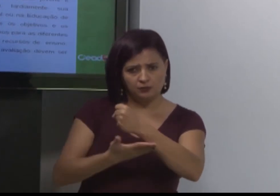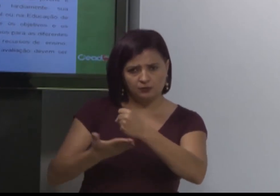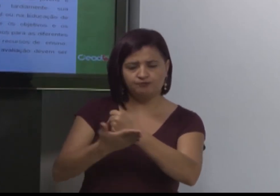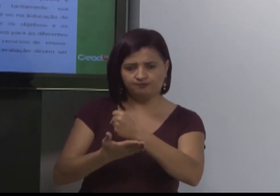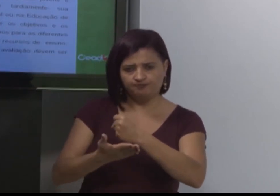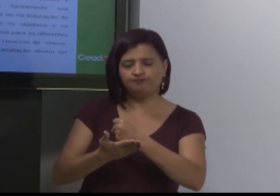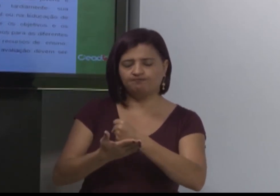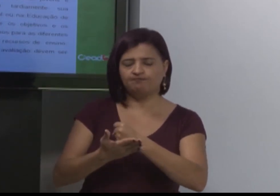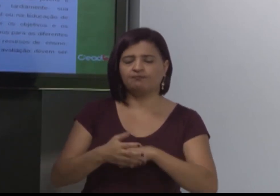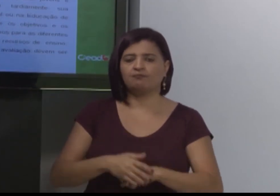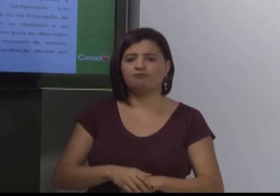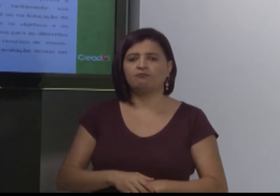nível básico.